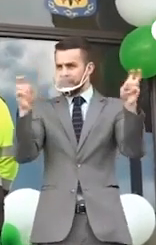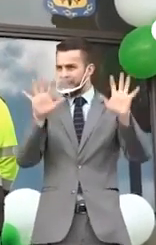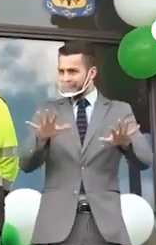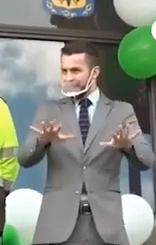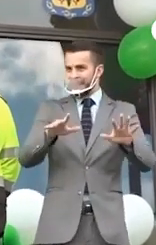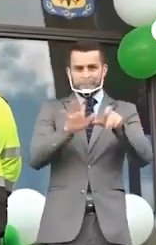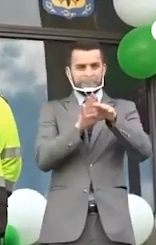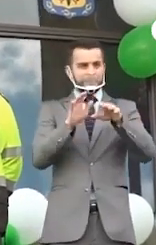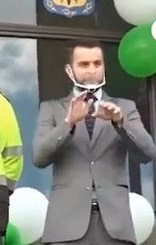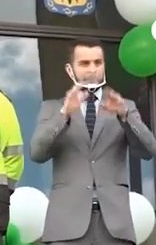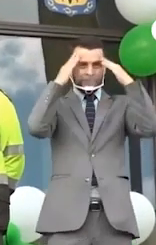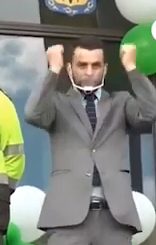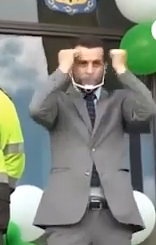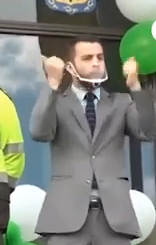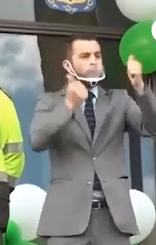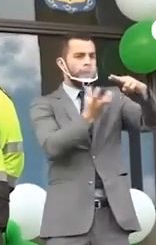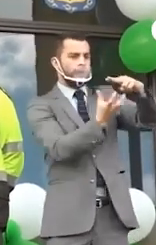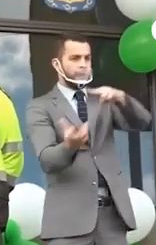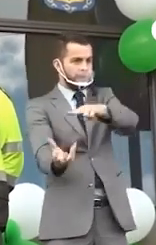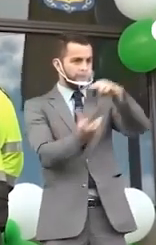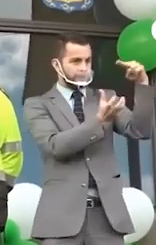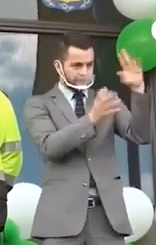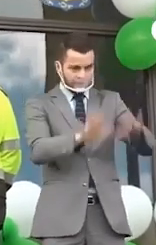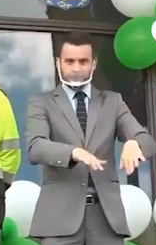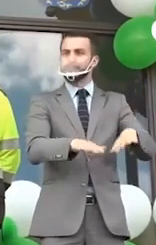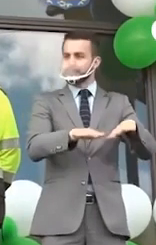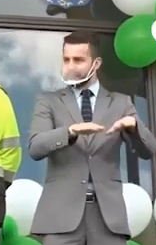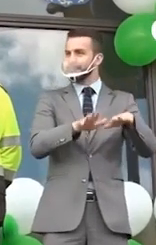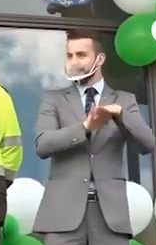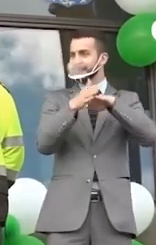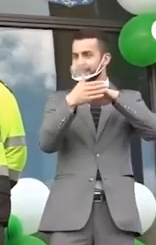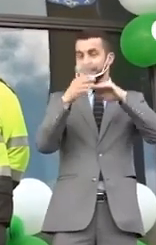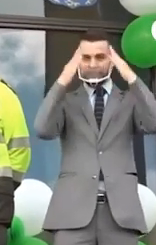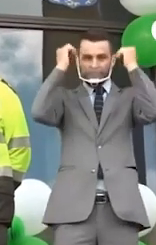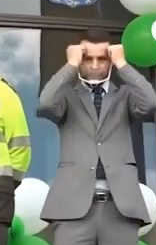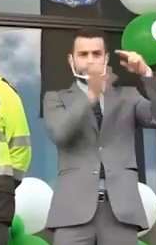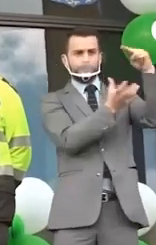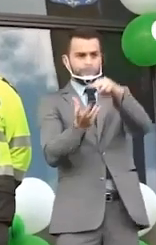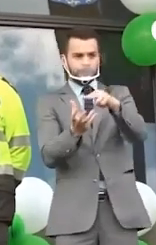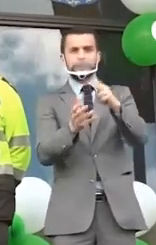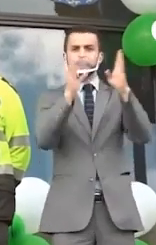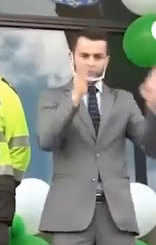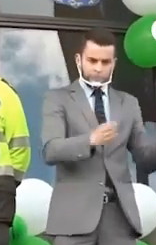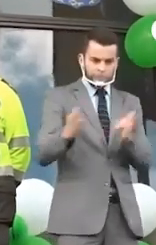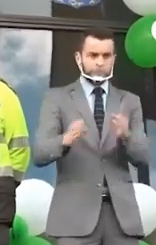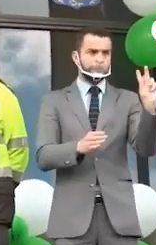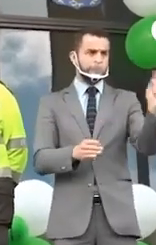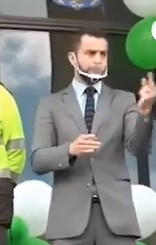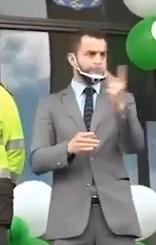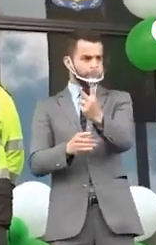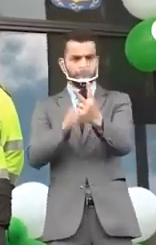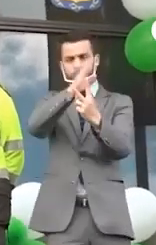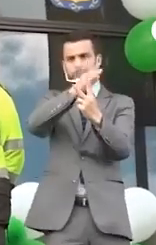de personas de la comunidad al día siguiente se presentaron algunos disturbios que fueron dispersados de manera violenta